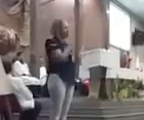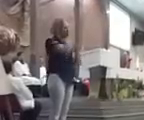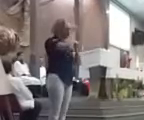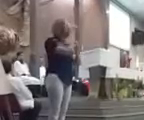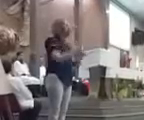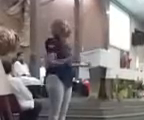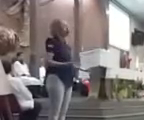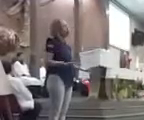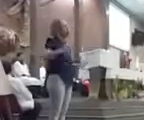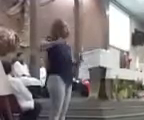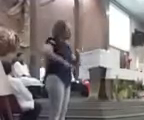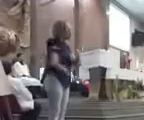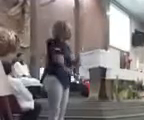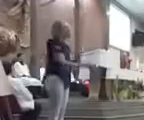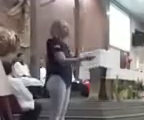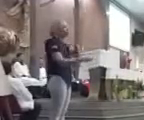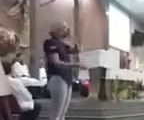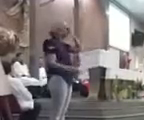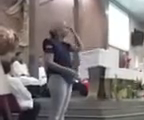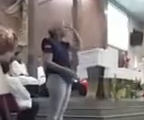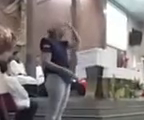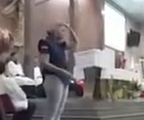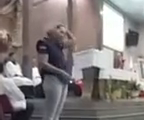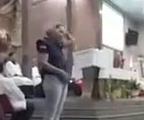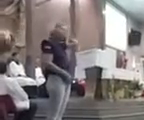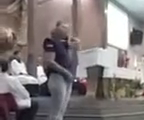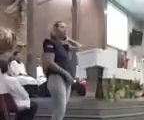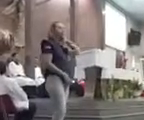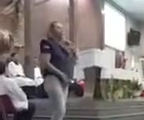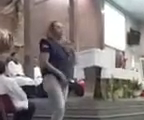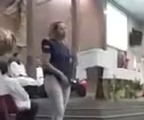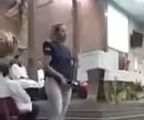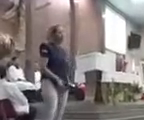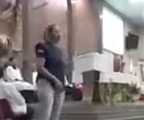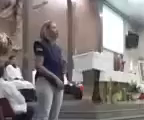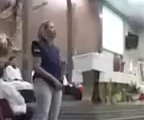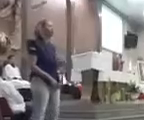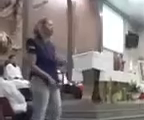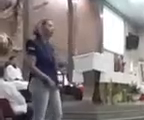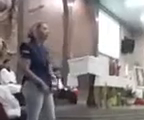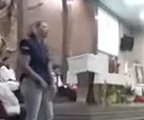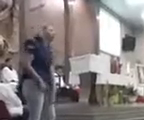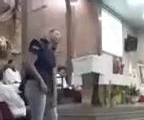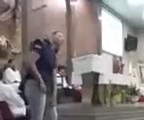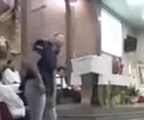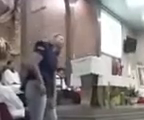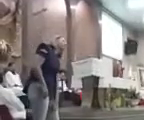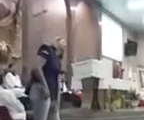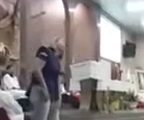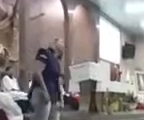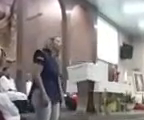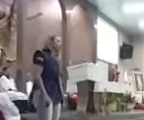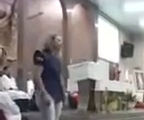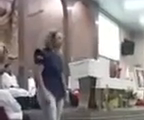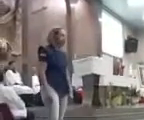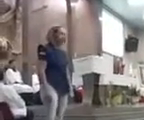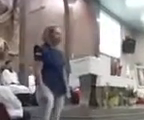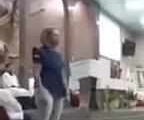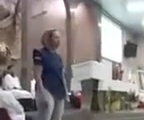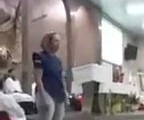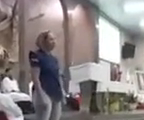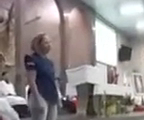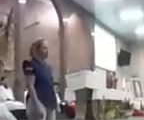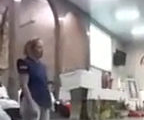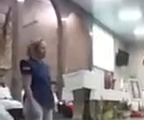assim: um homem, um rei, ele preparou a festa de casamento do seu